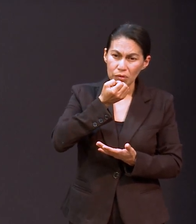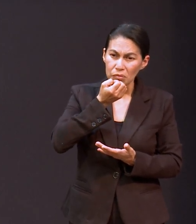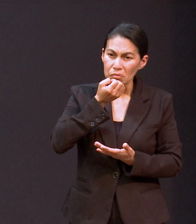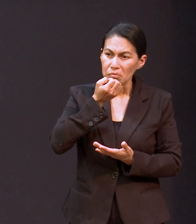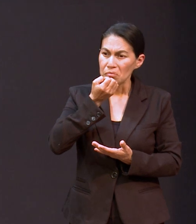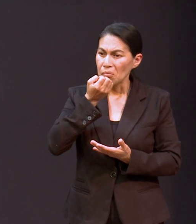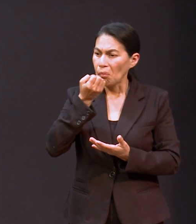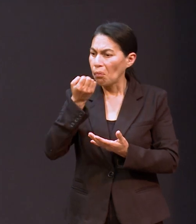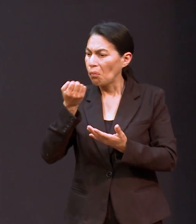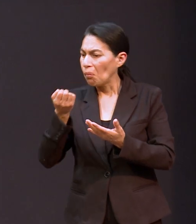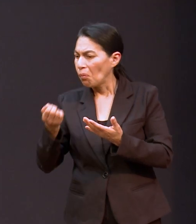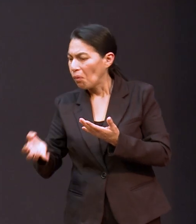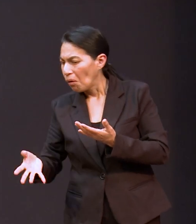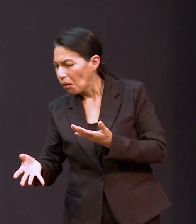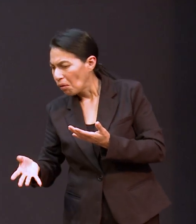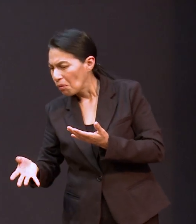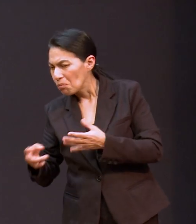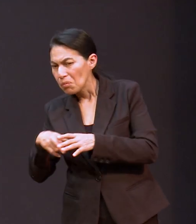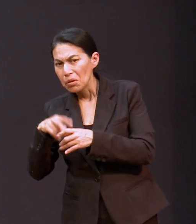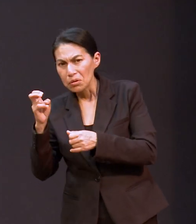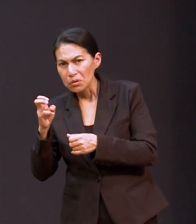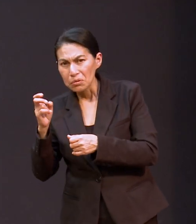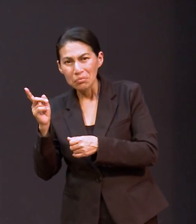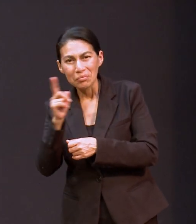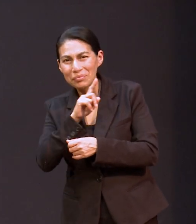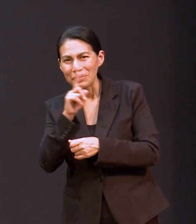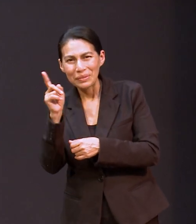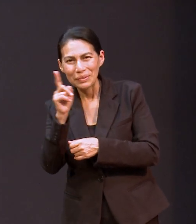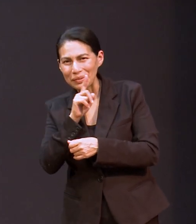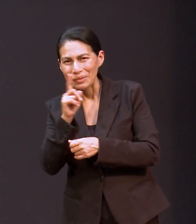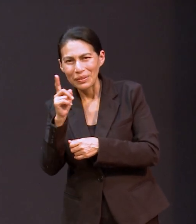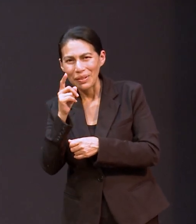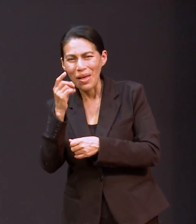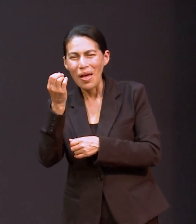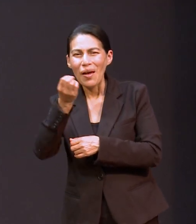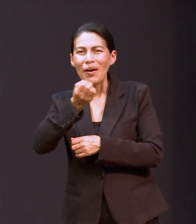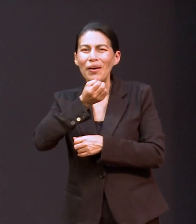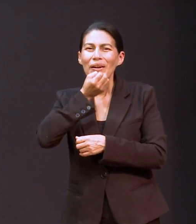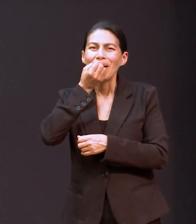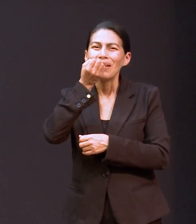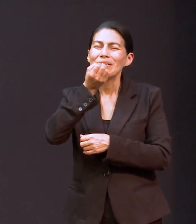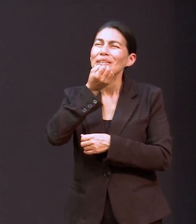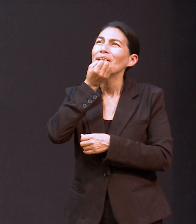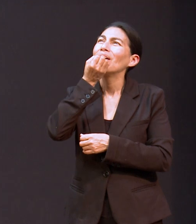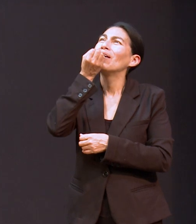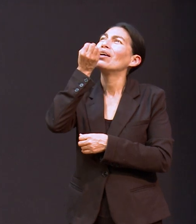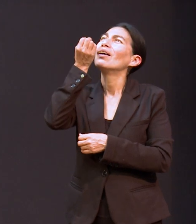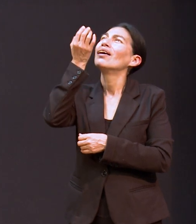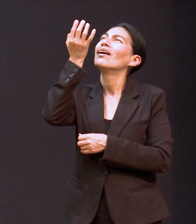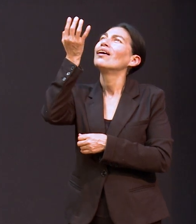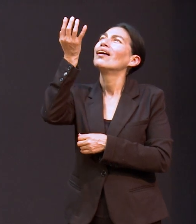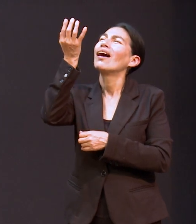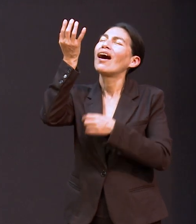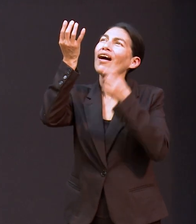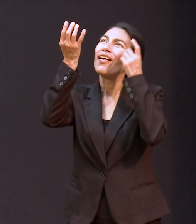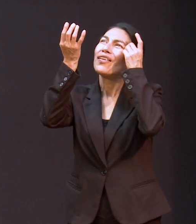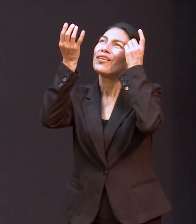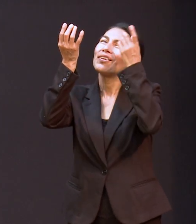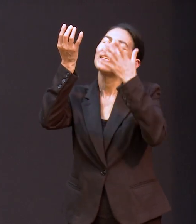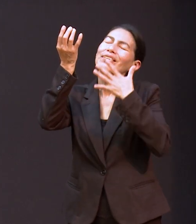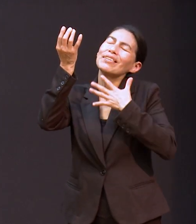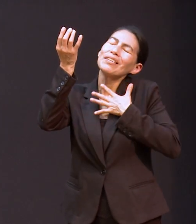un lugar con vacío sino va a un Dios que ama y yo quisiera que usted por lo